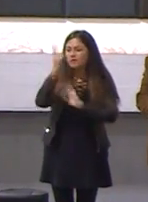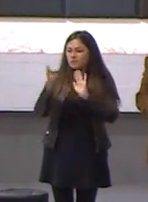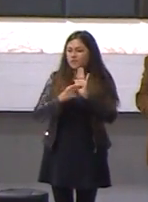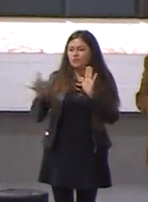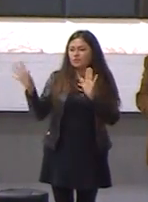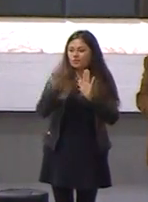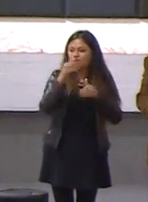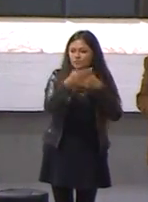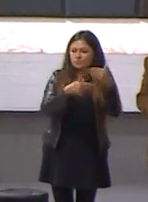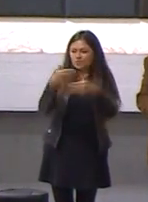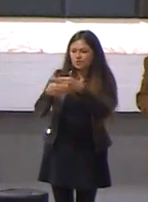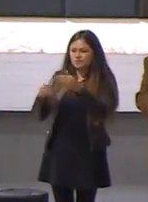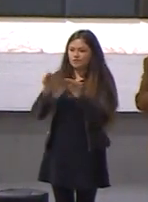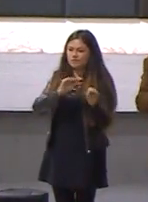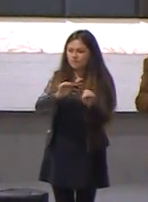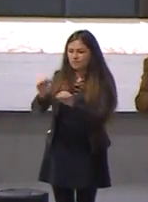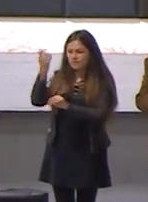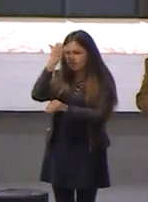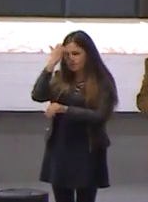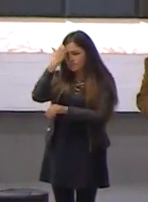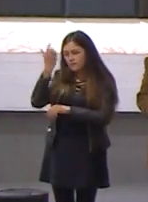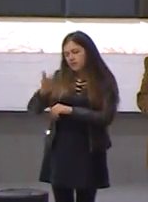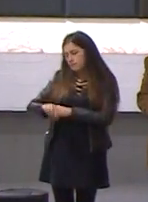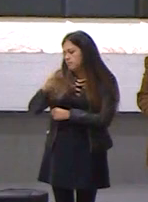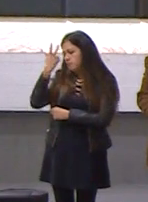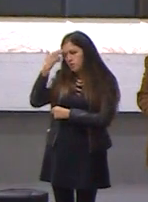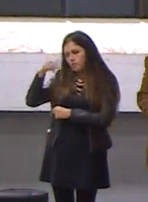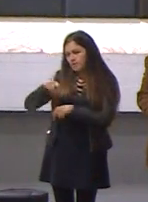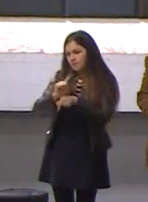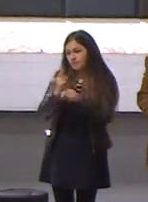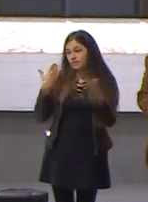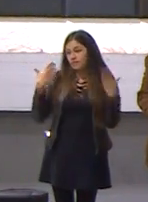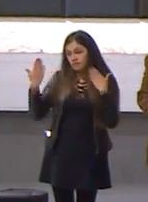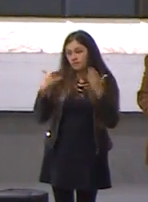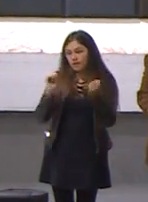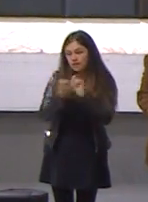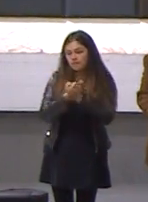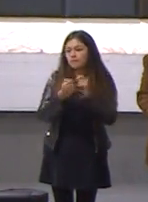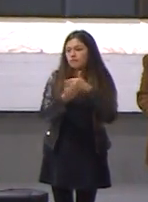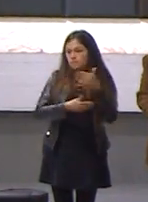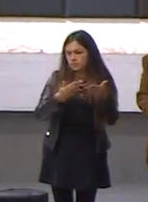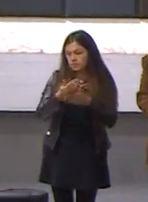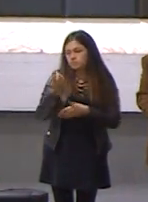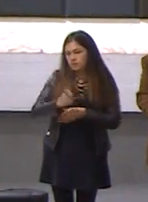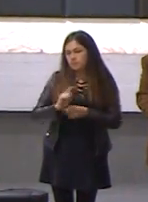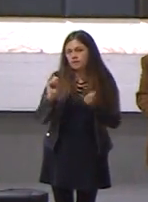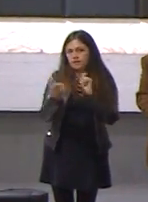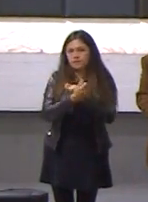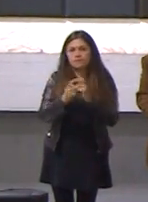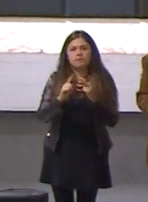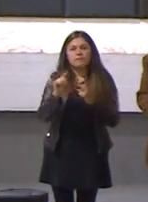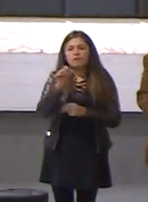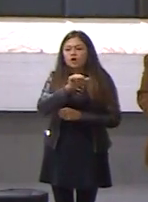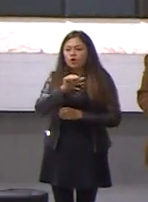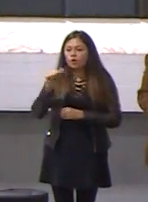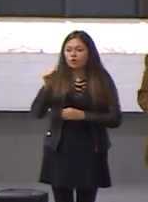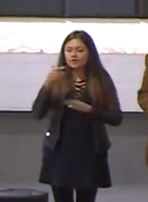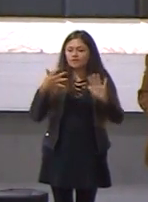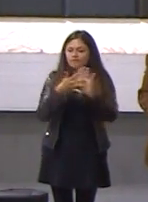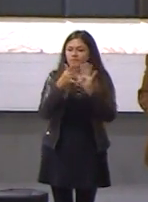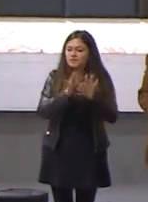procesos de formación de docentes y por supuesto en la facultad de educación física otro dato